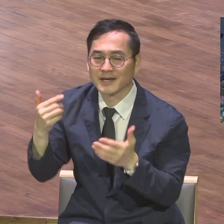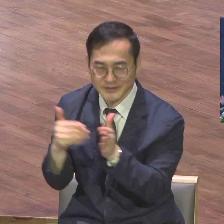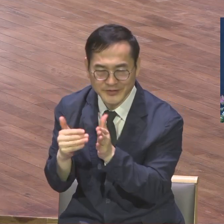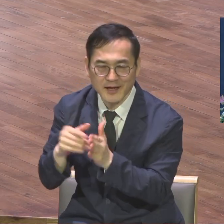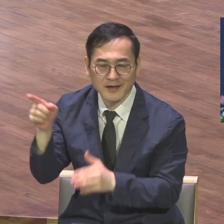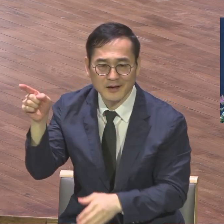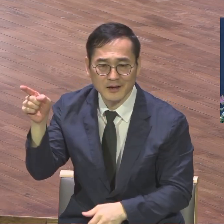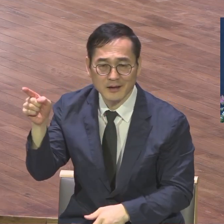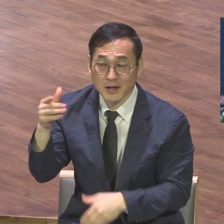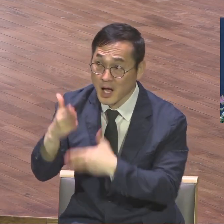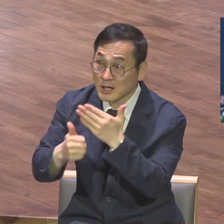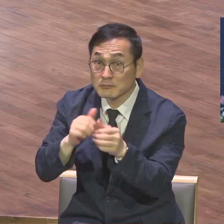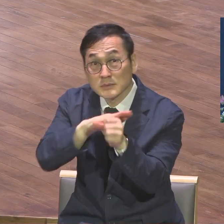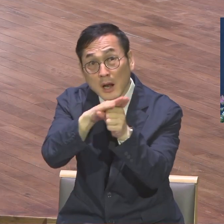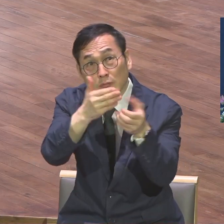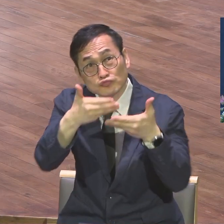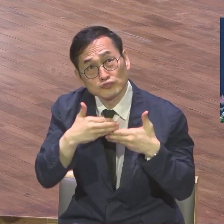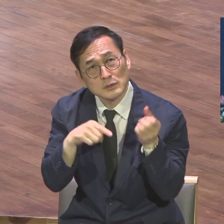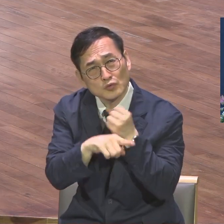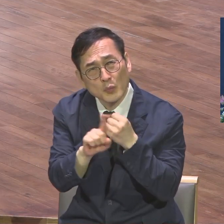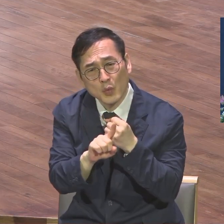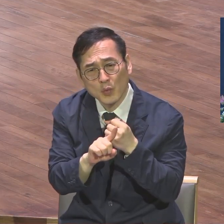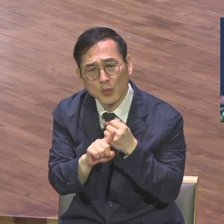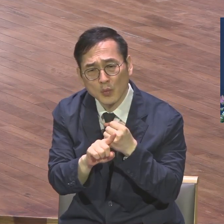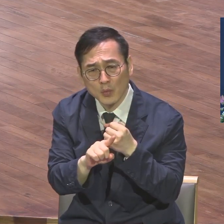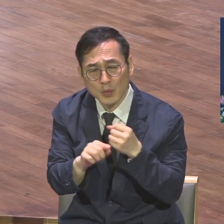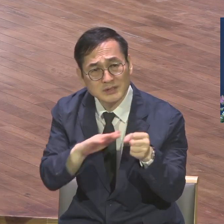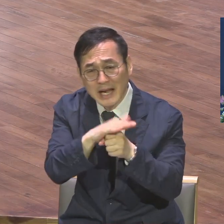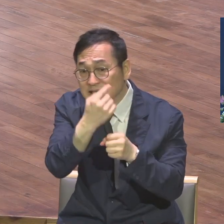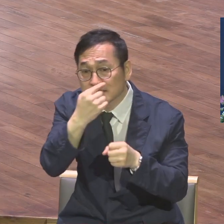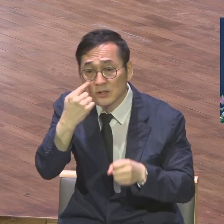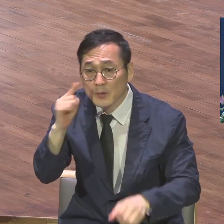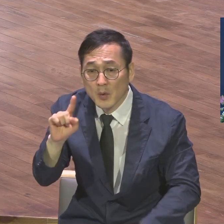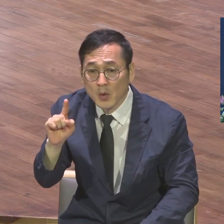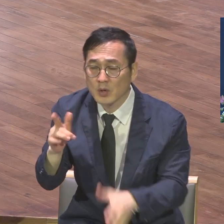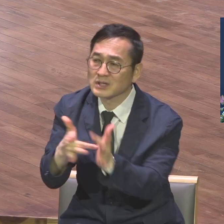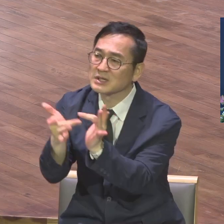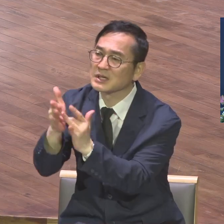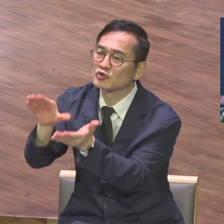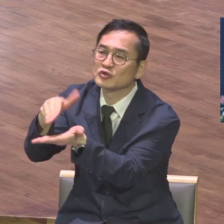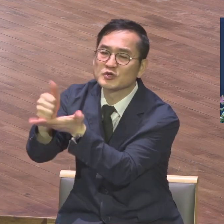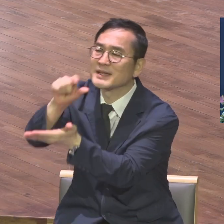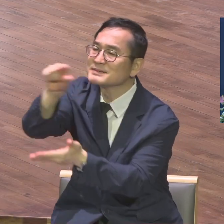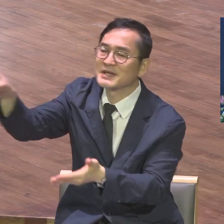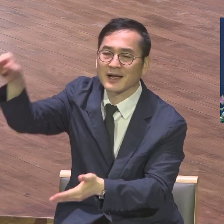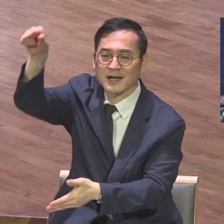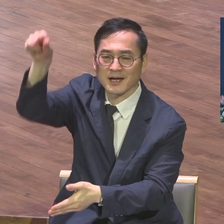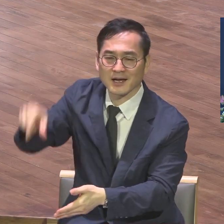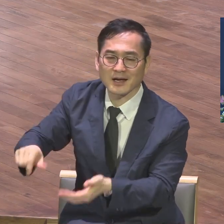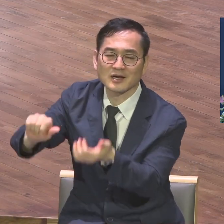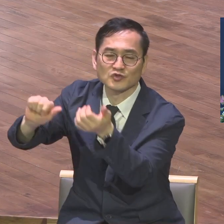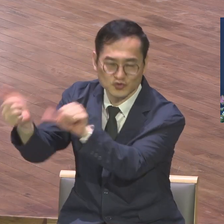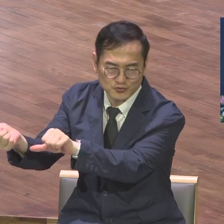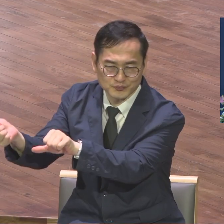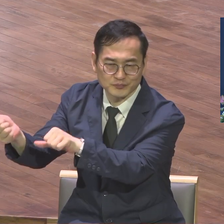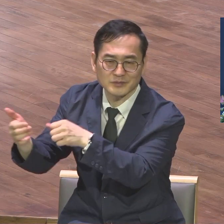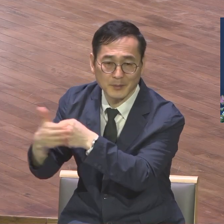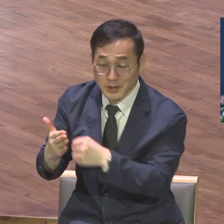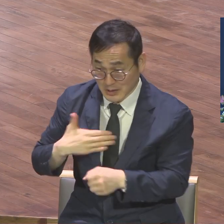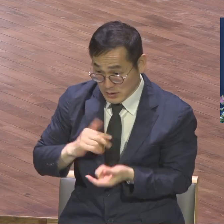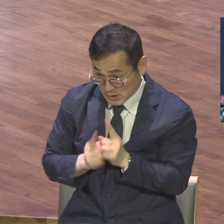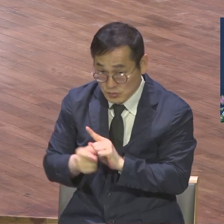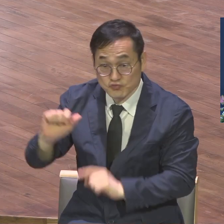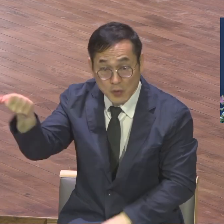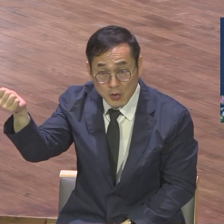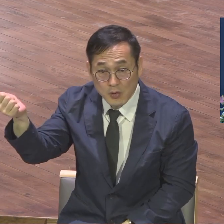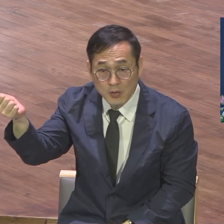하나님이 왜 나를 사랑하느냐, 사랑한다는 증거 어떻게 알으셨느냐, 그리스도의 십자가 죽음이에요. 내 대신